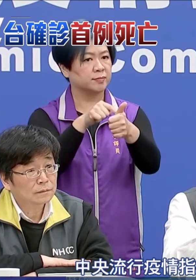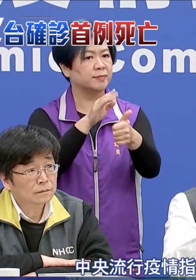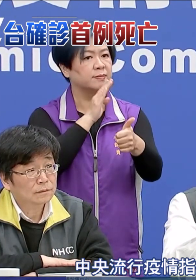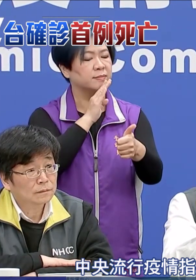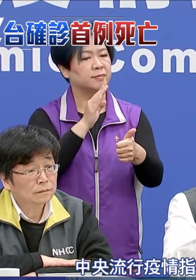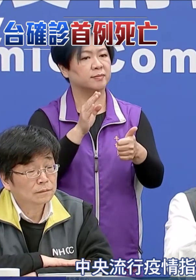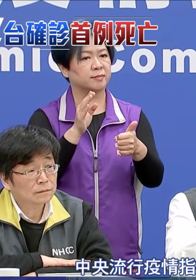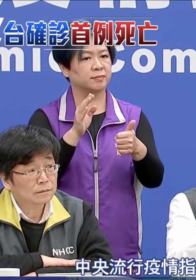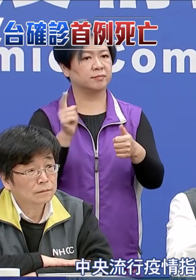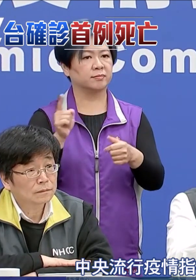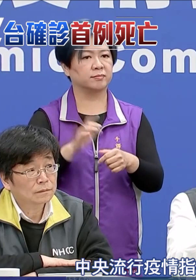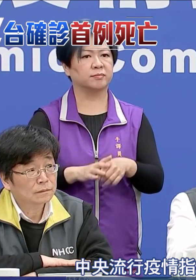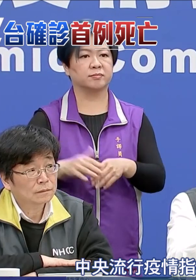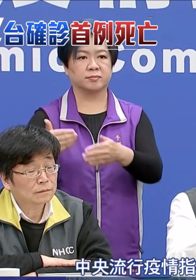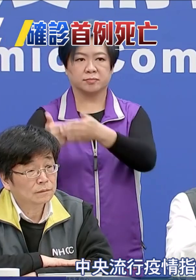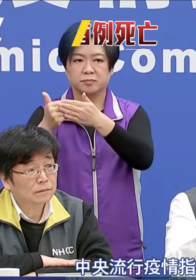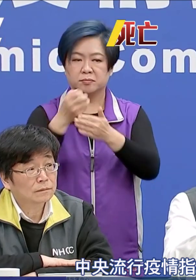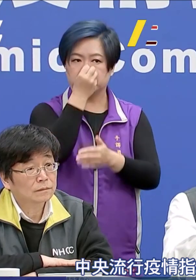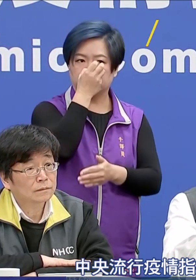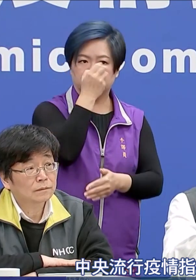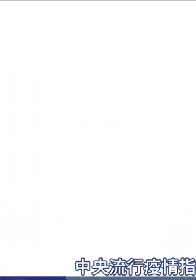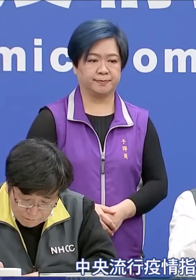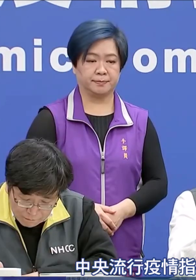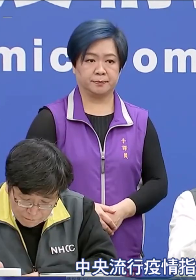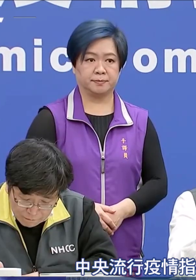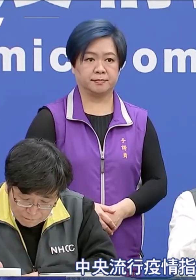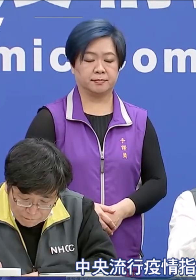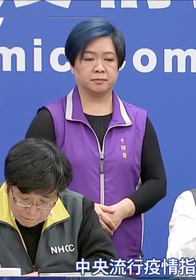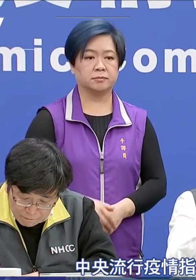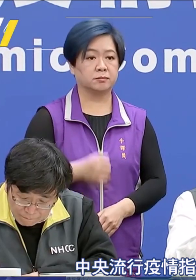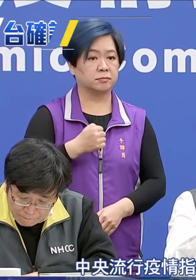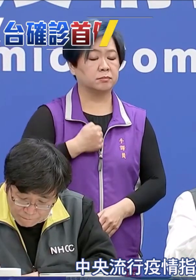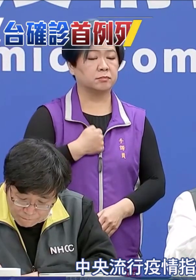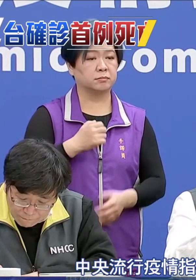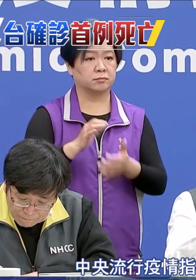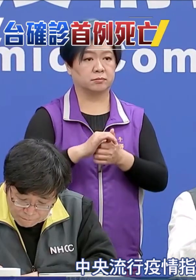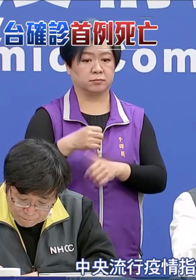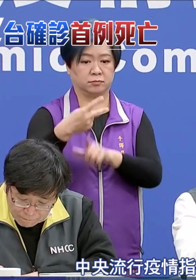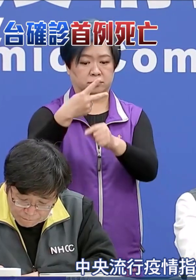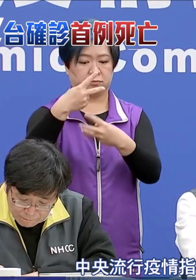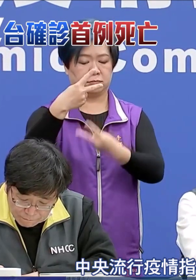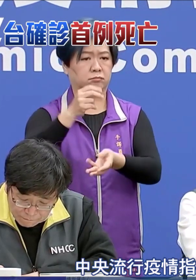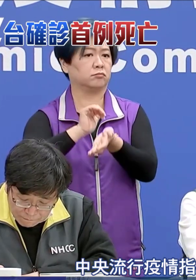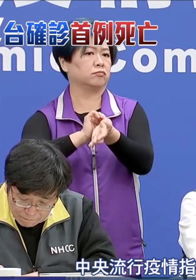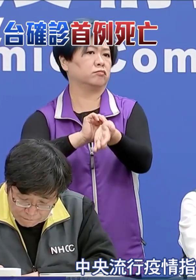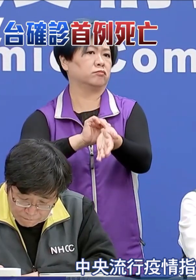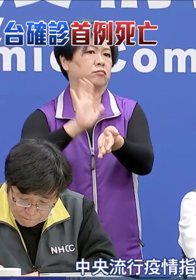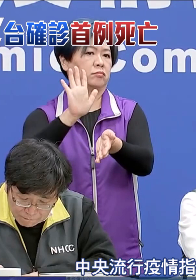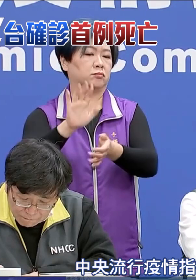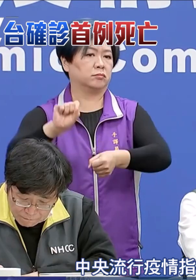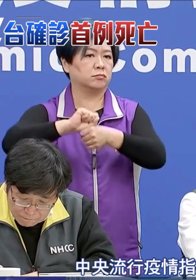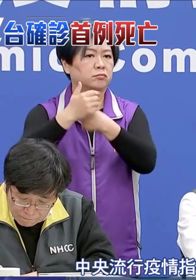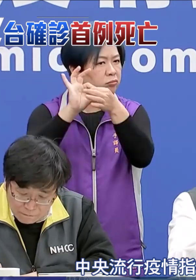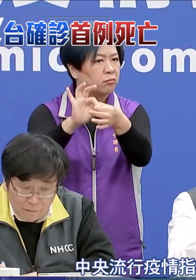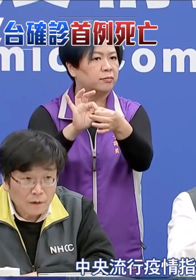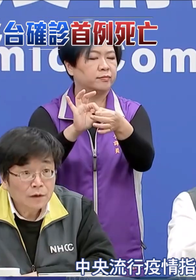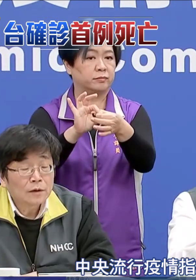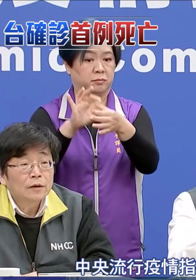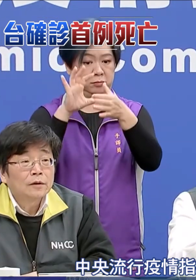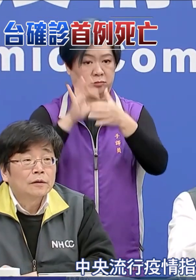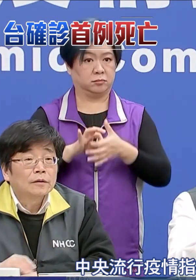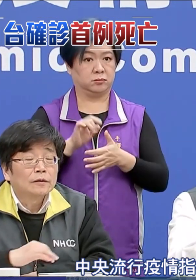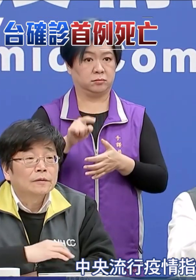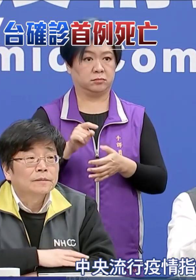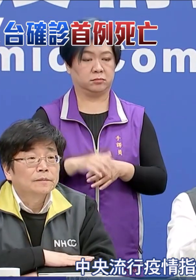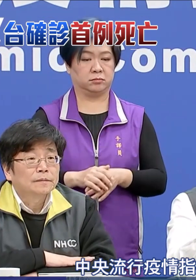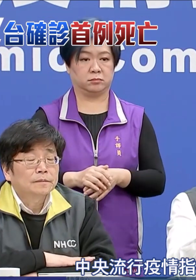是具有中港澳旅游史的。2月3号，他开始就住院，那住在加护病房里面，所以相